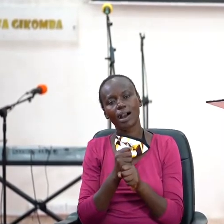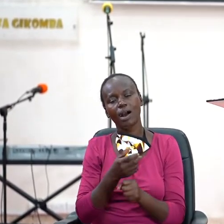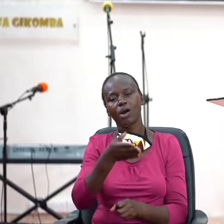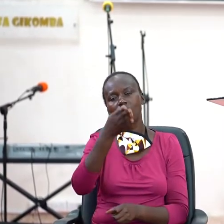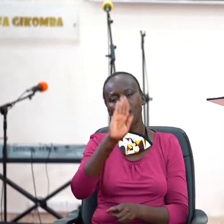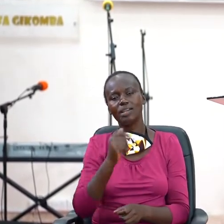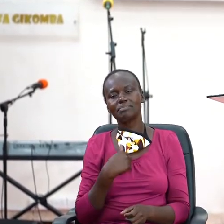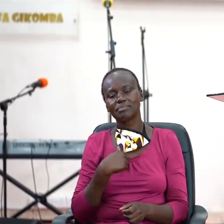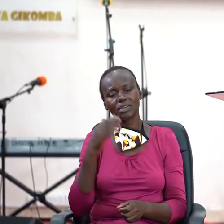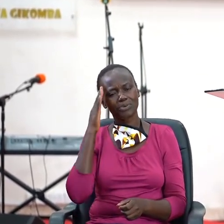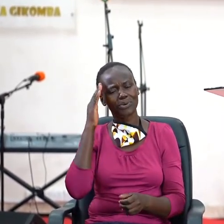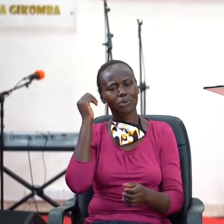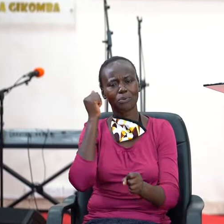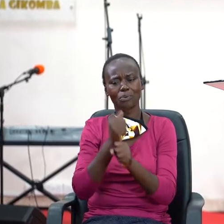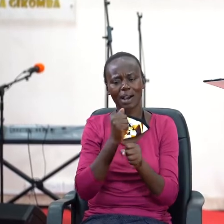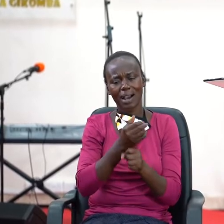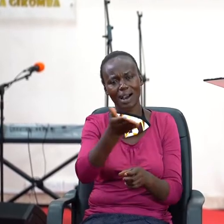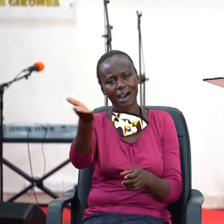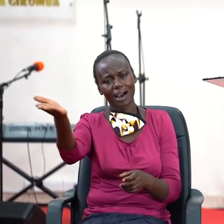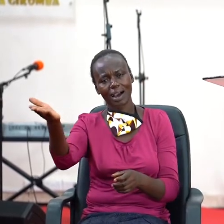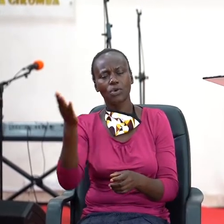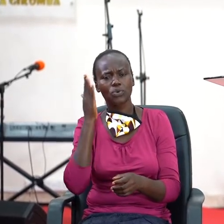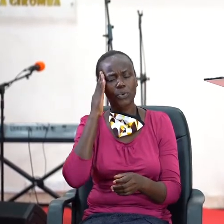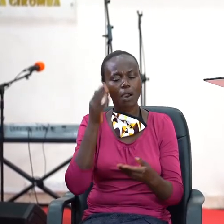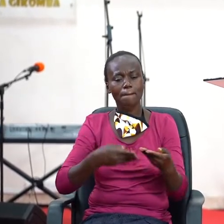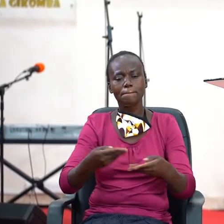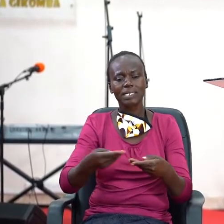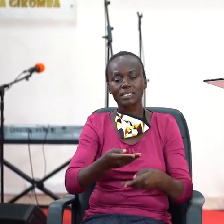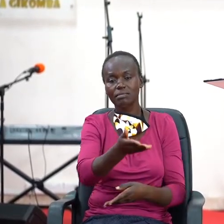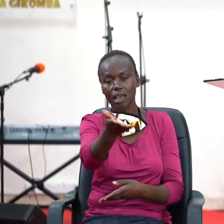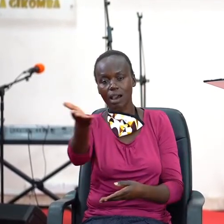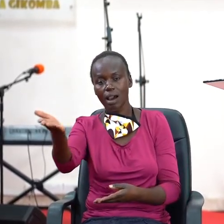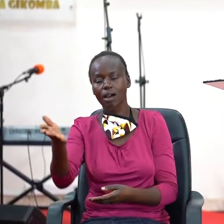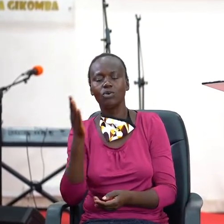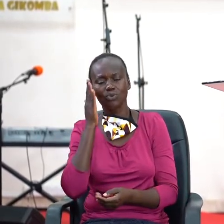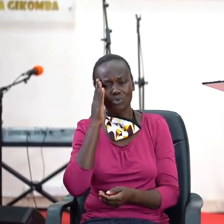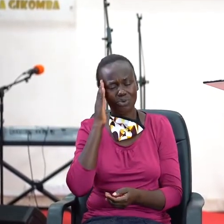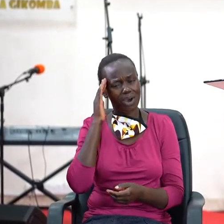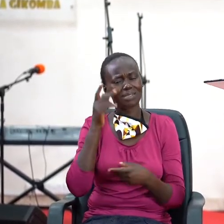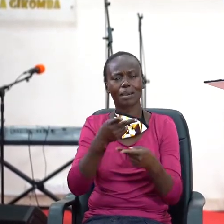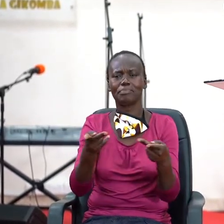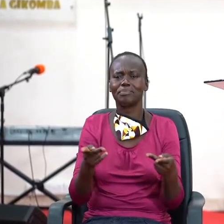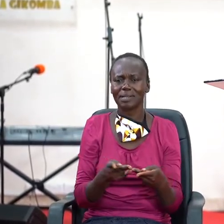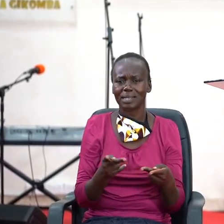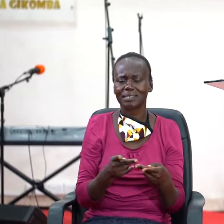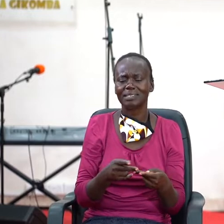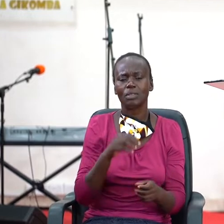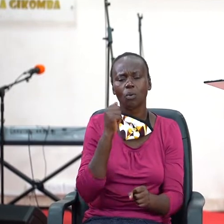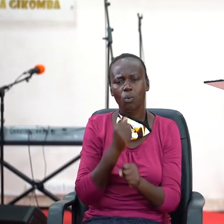unajua kazi yake, unajua biashara yake, unajua hata mahali ambapo